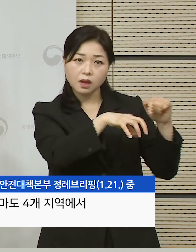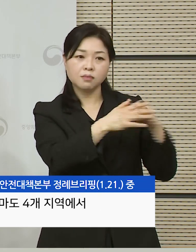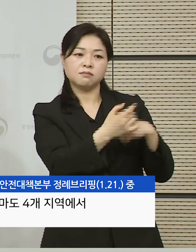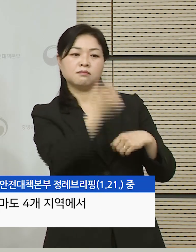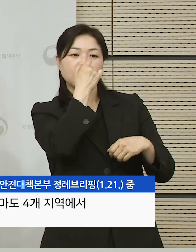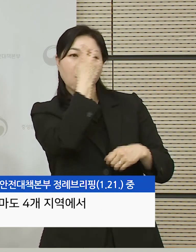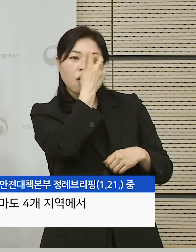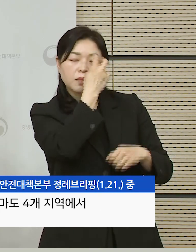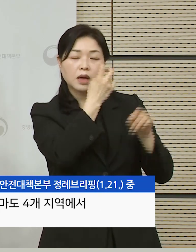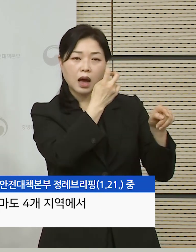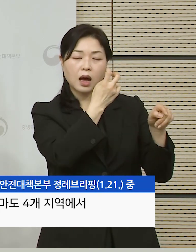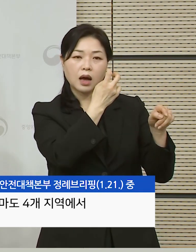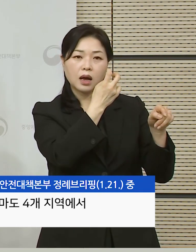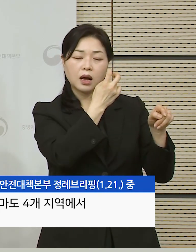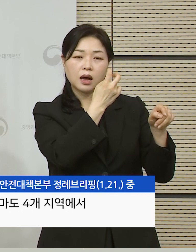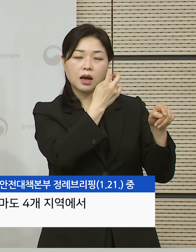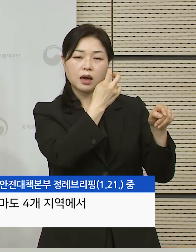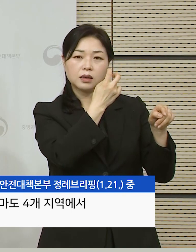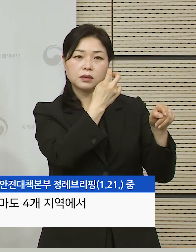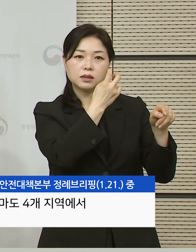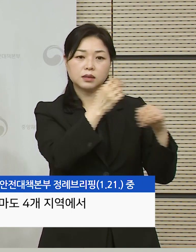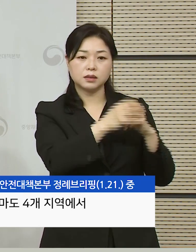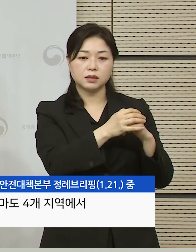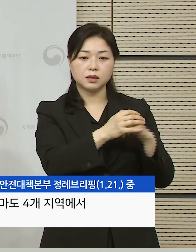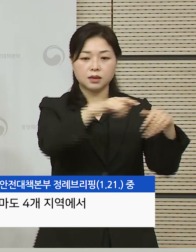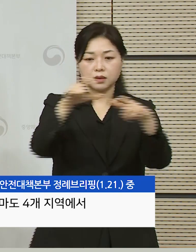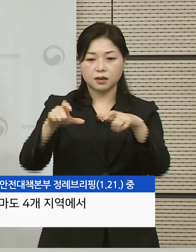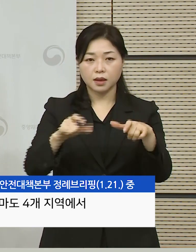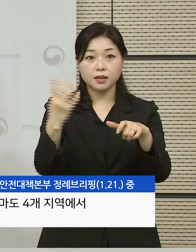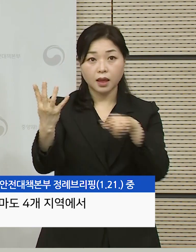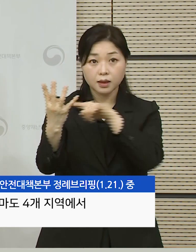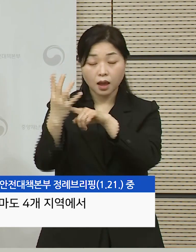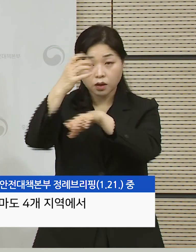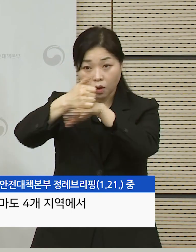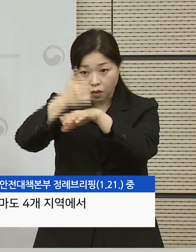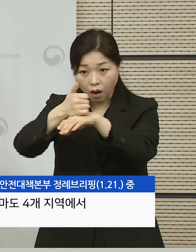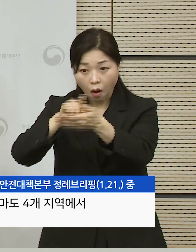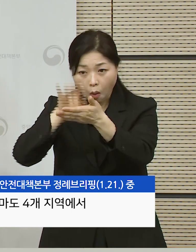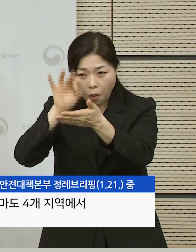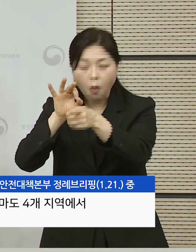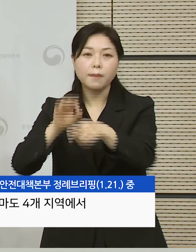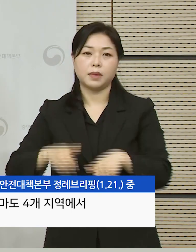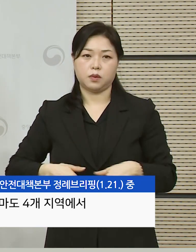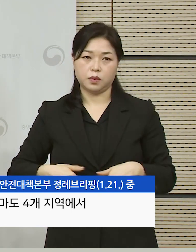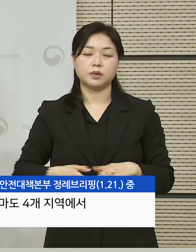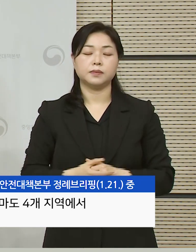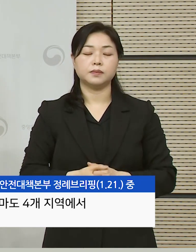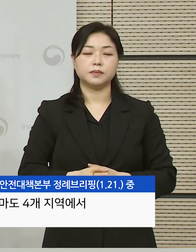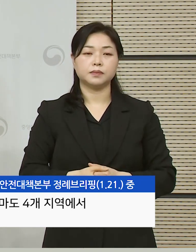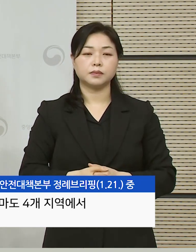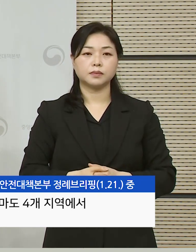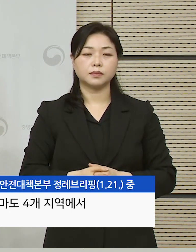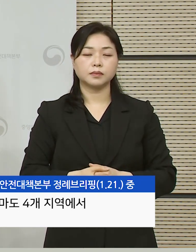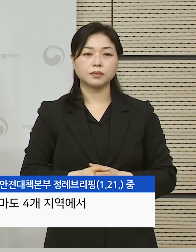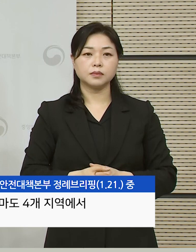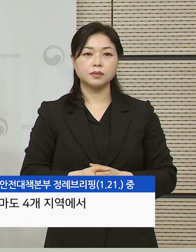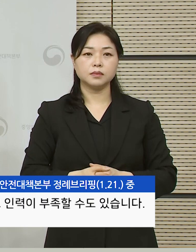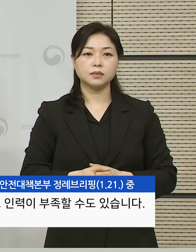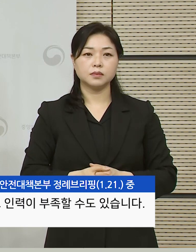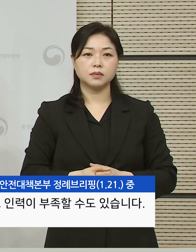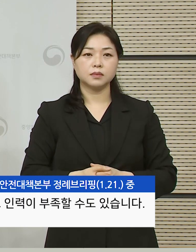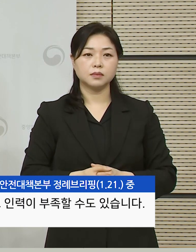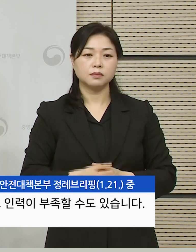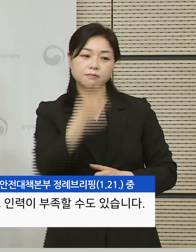선별진료 검사소의 신속항원 건수 같은 경우에는 아마도 그 4개 지역에서 결과를 한번 보면 될 것